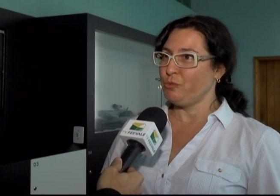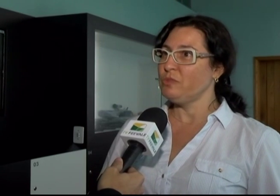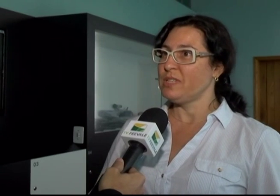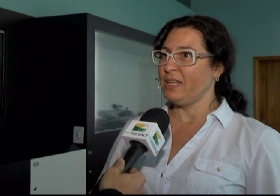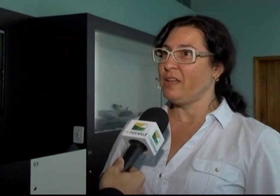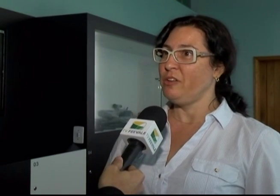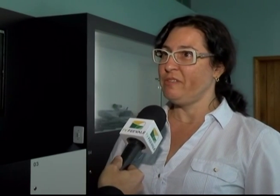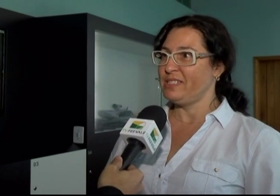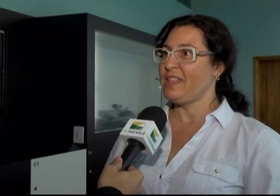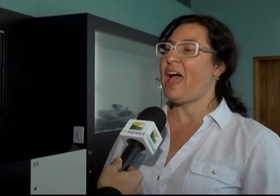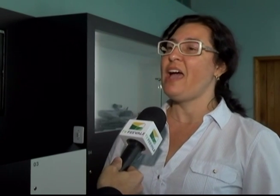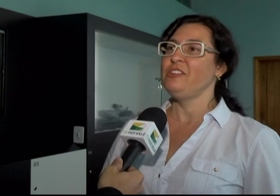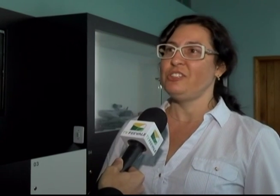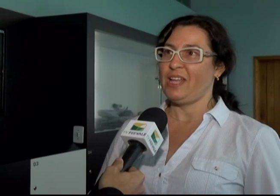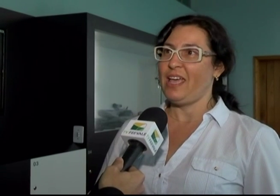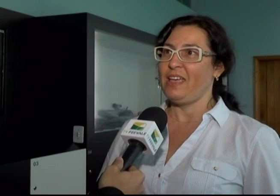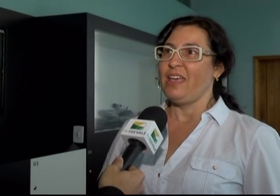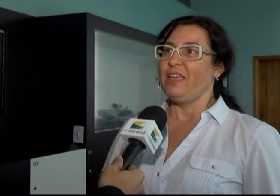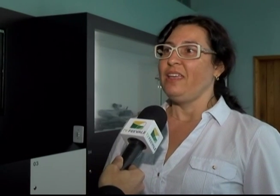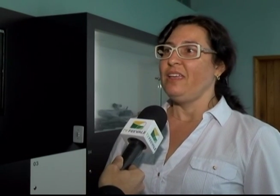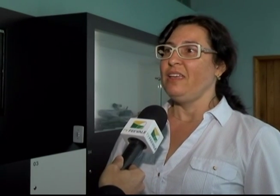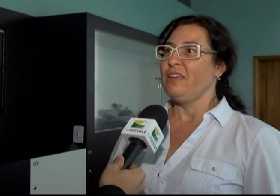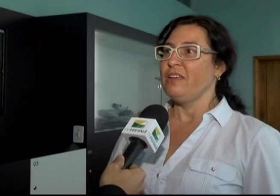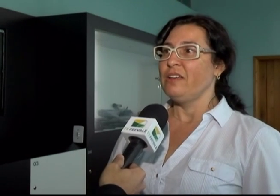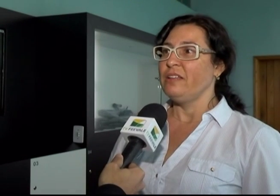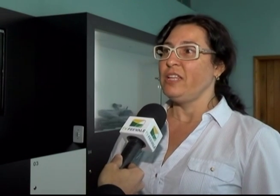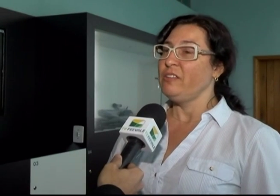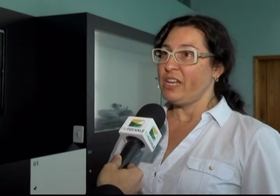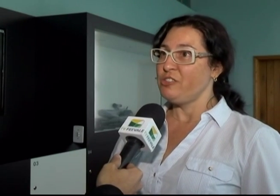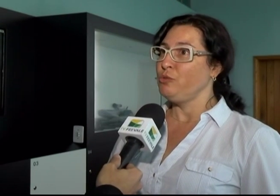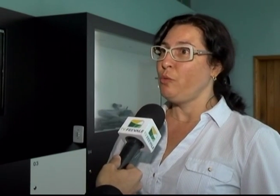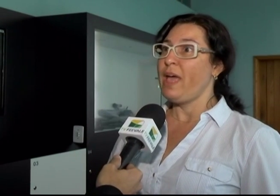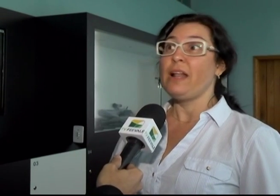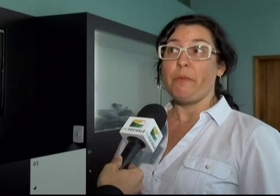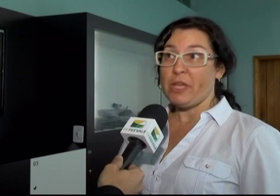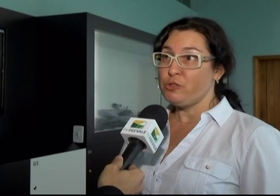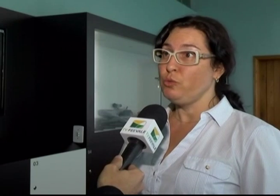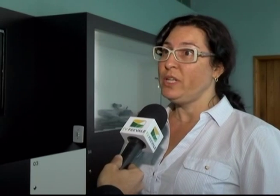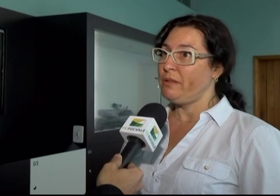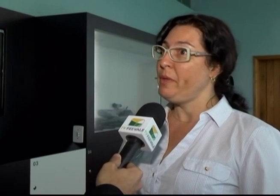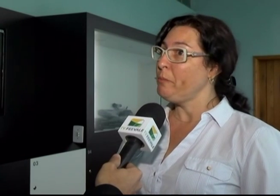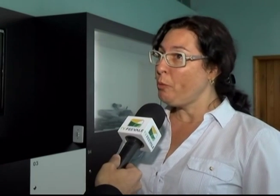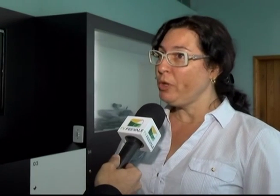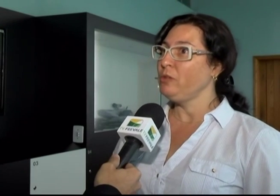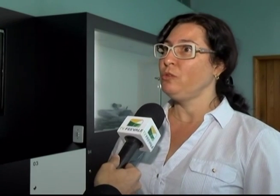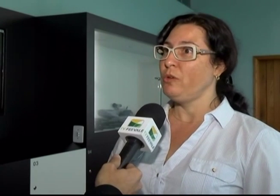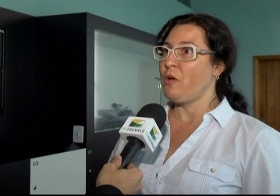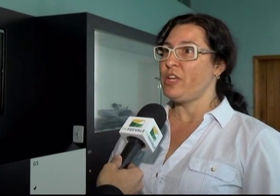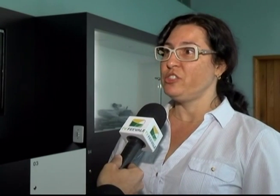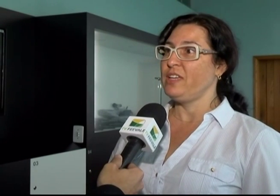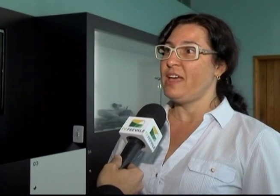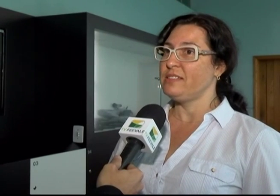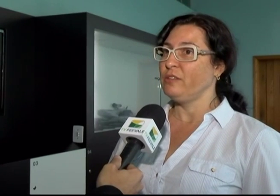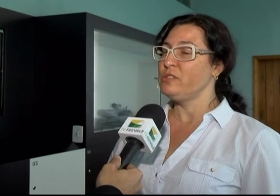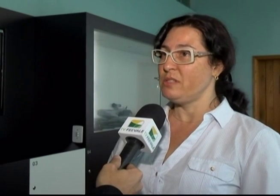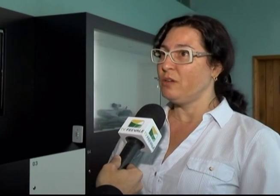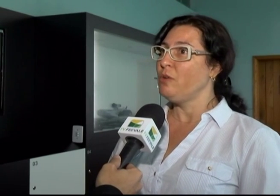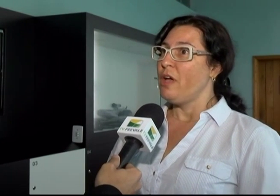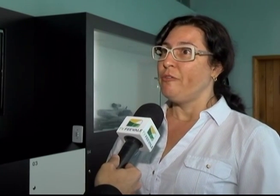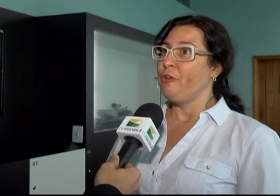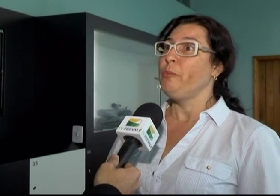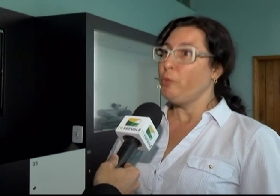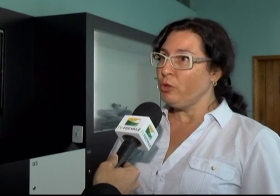cadeiras juntos aqui na universidade, né? E tenho interagido com ela, ela me ajuda também muito. Eu acho que essa